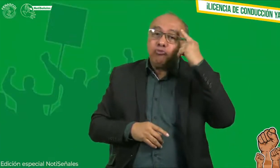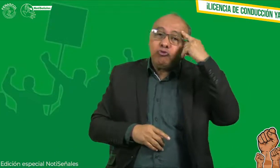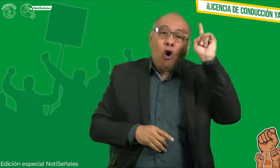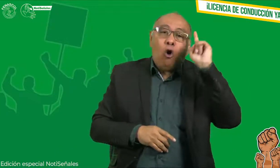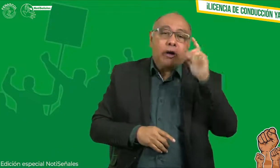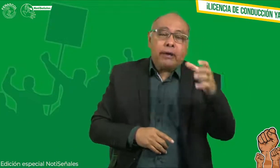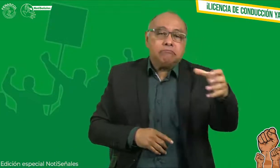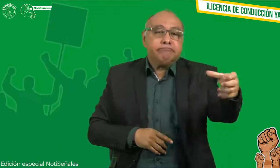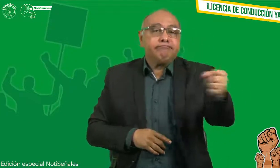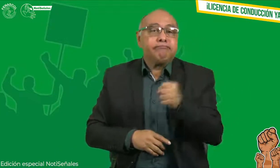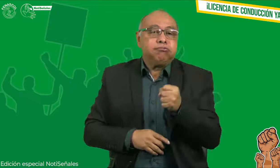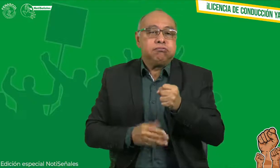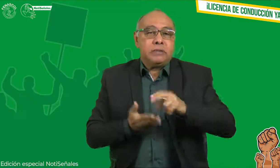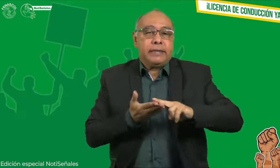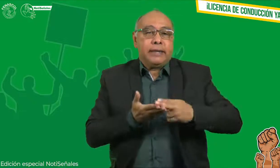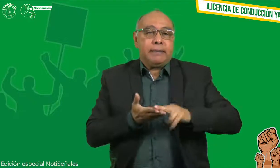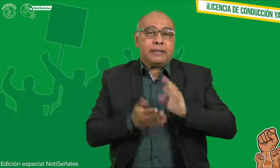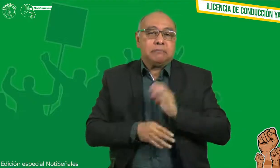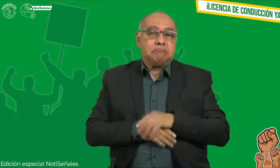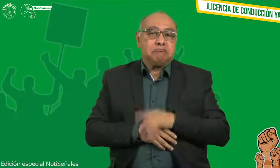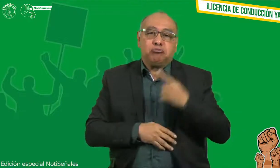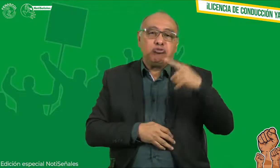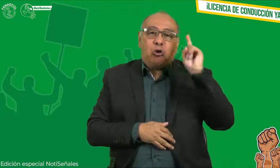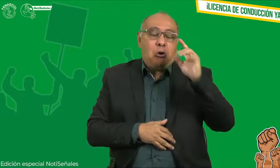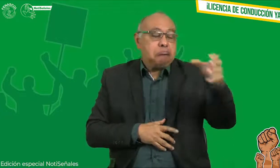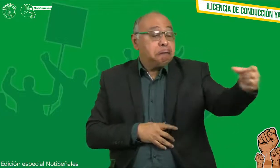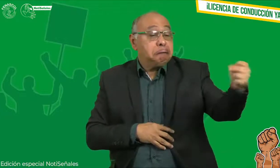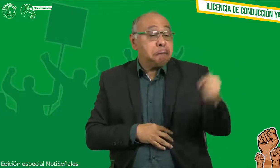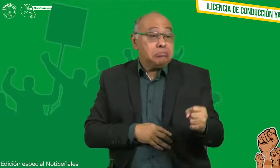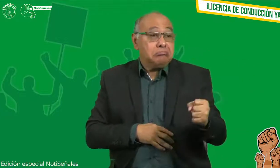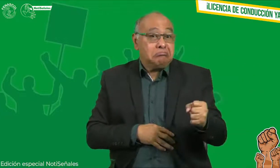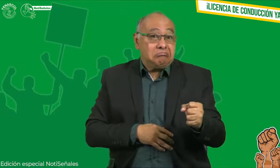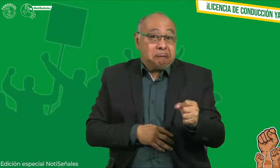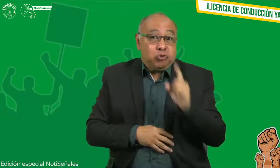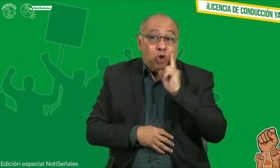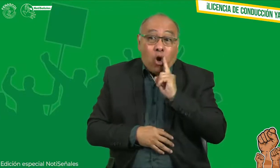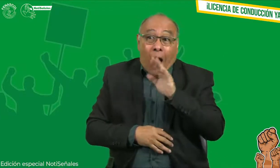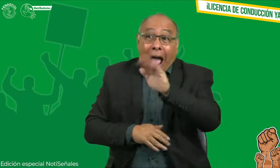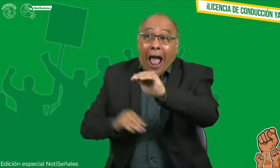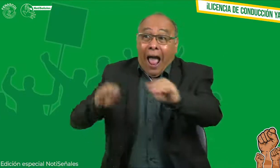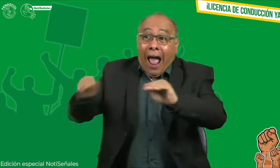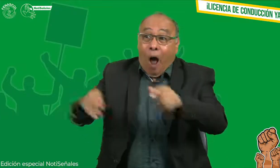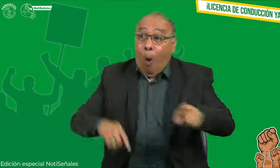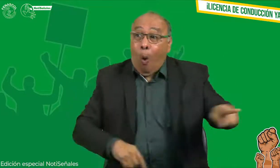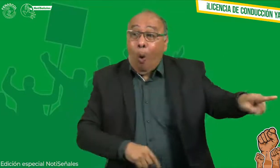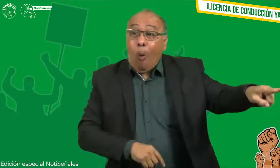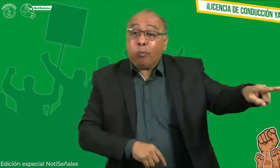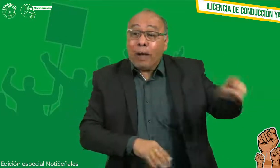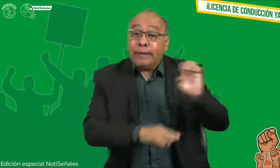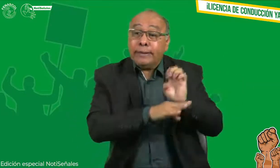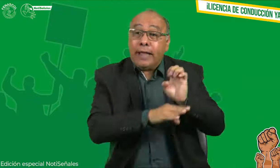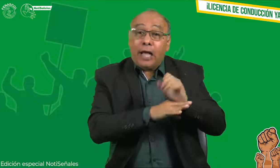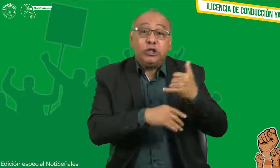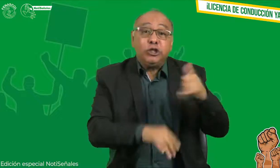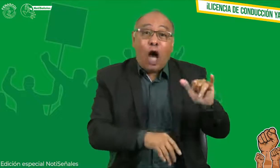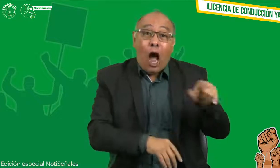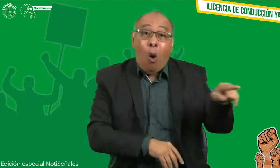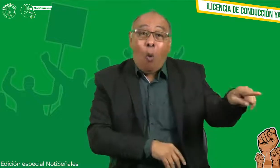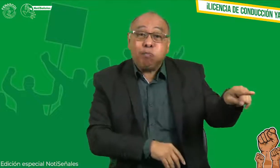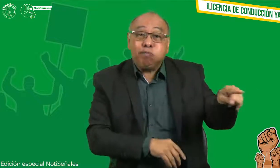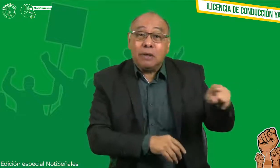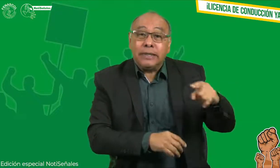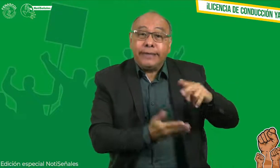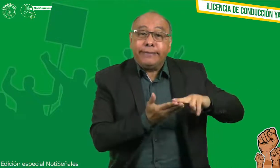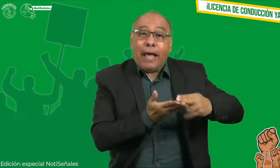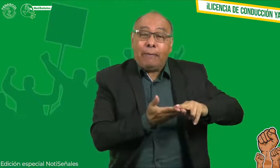estas entidades no se demoren durante ese año para poderlo hacer, sencillamente que ya